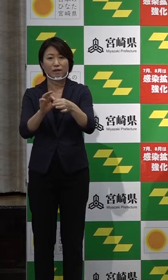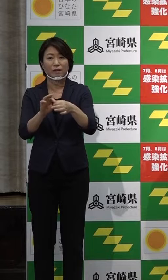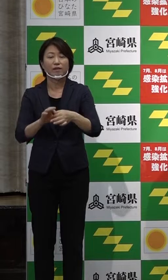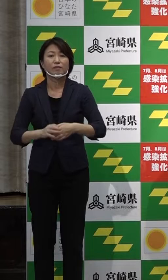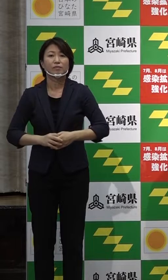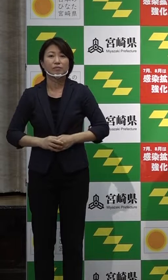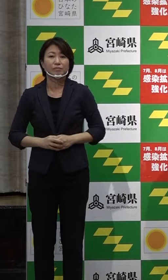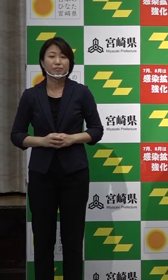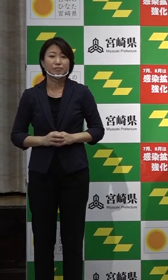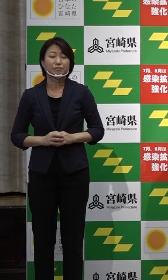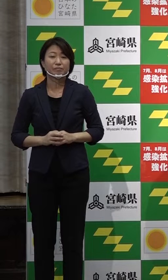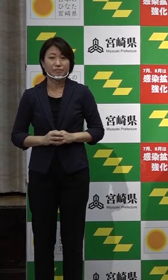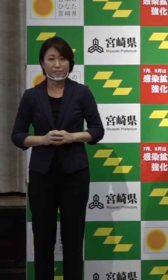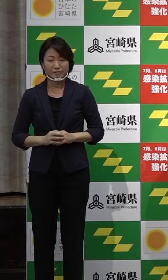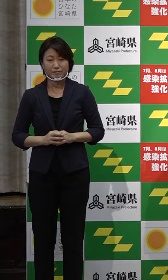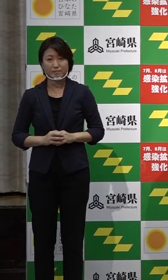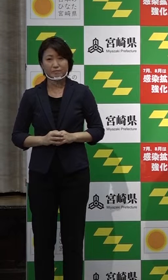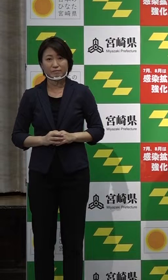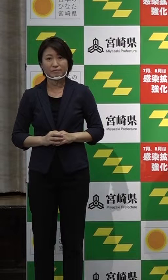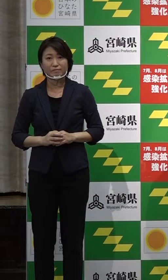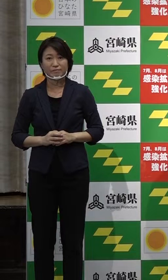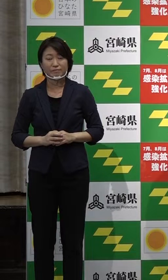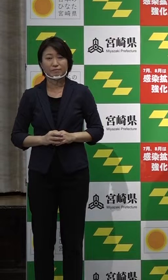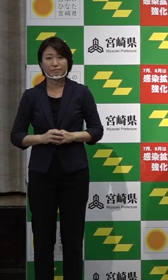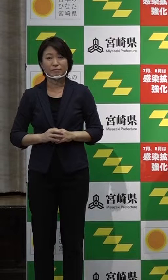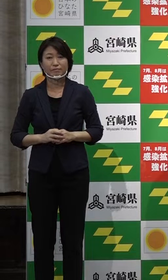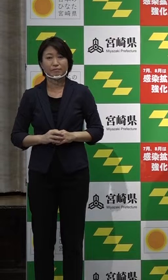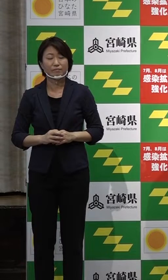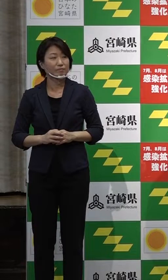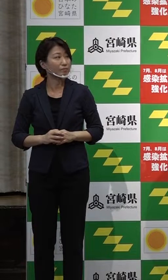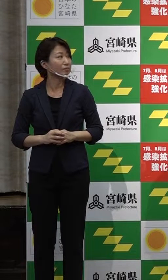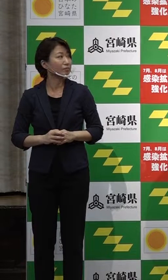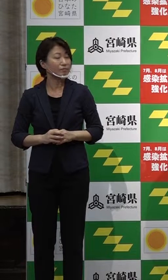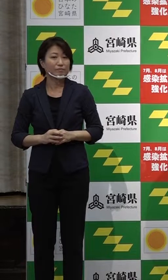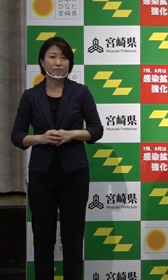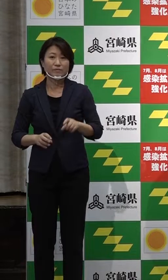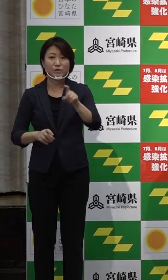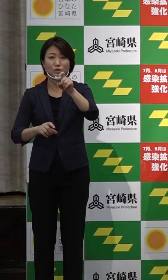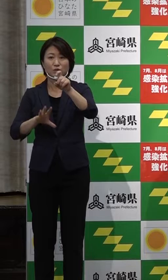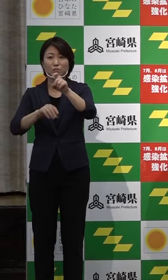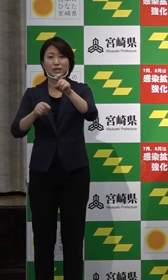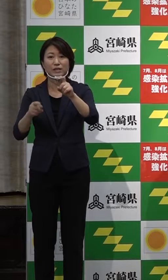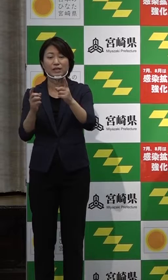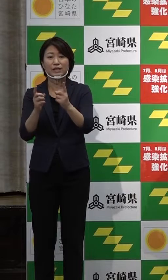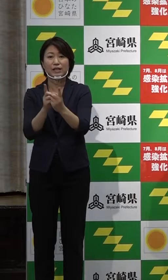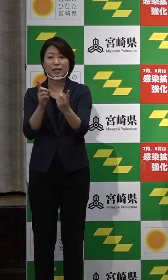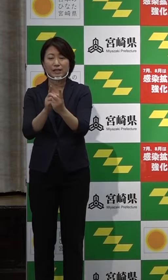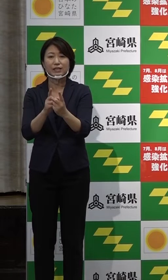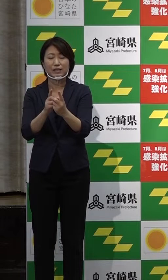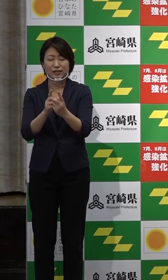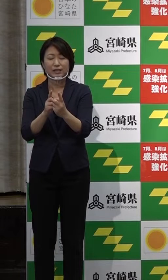ということであります。この地図上に直近週間の10万人あたりの数字を、